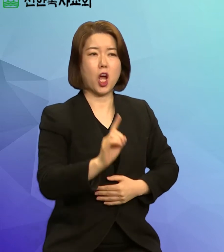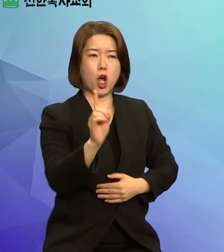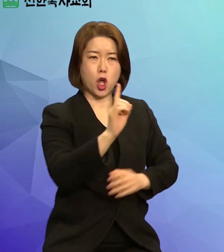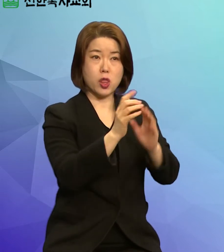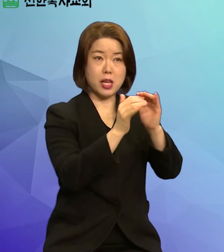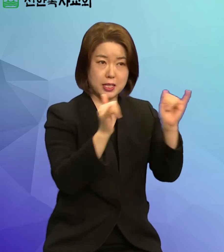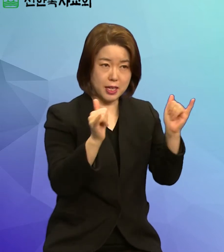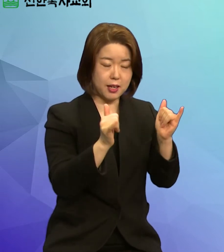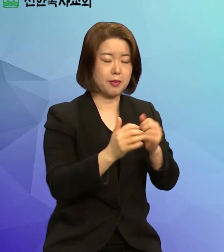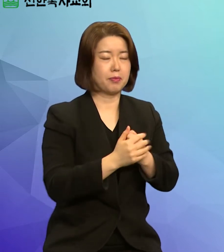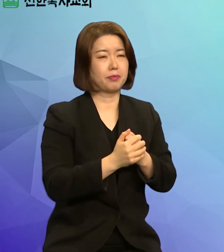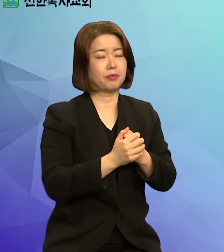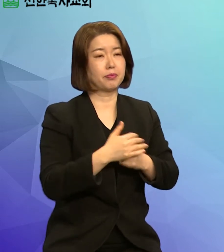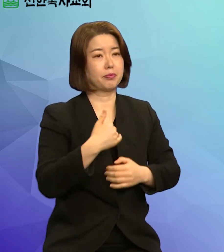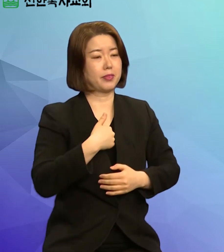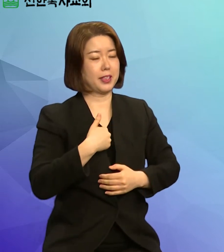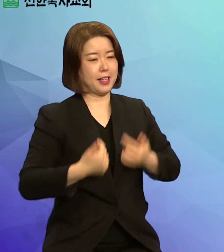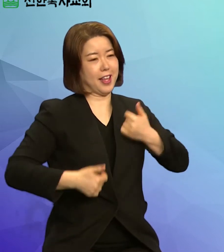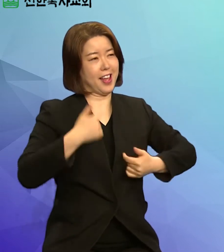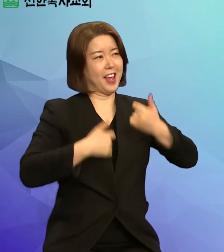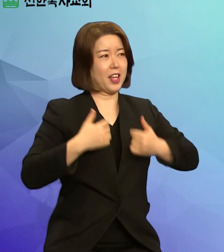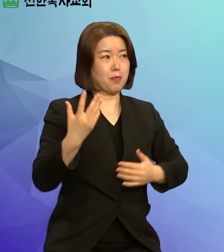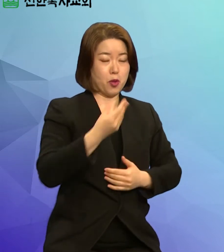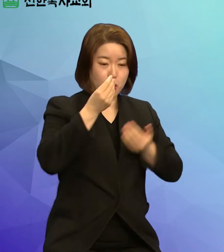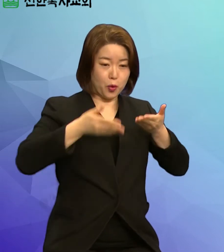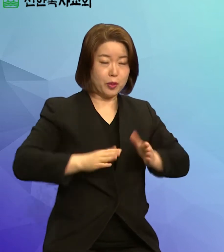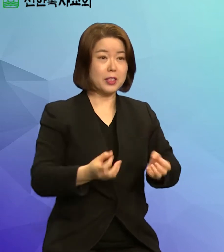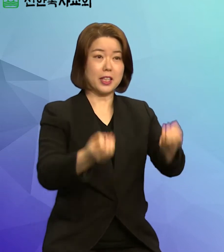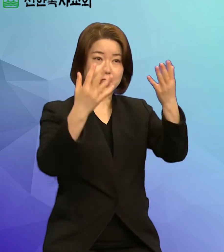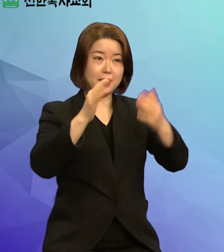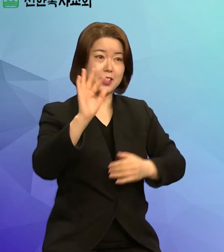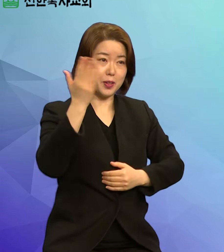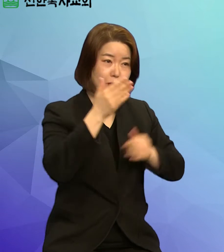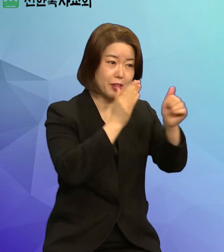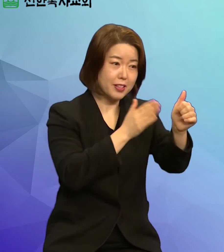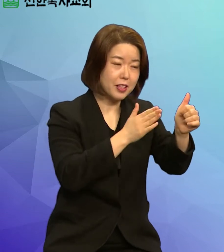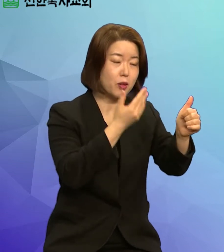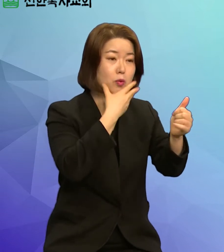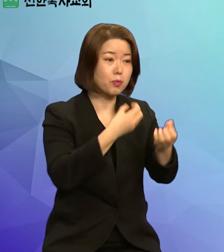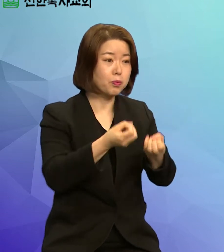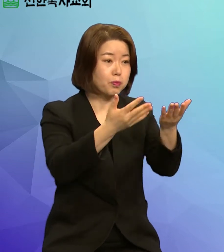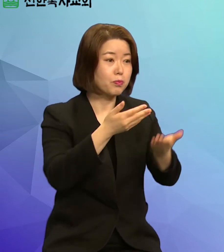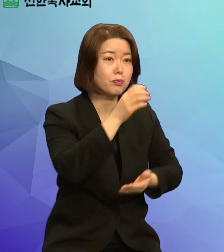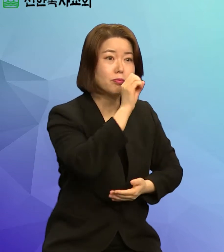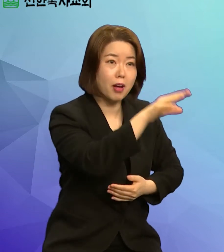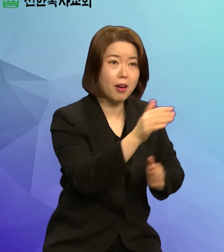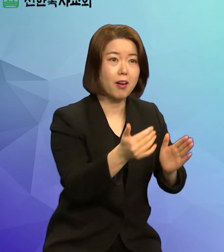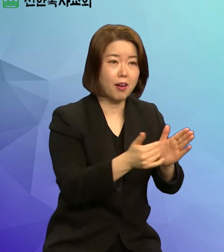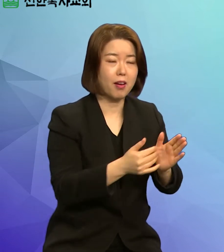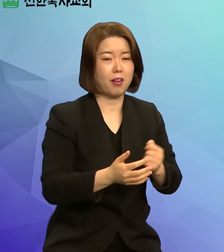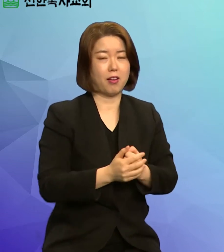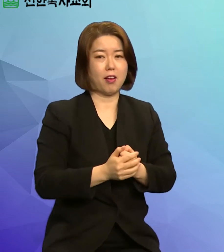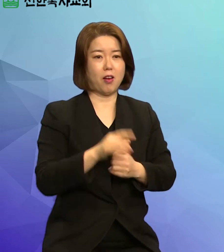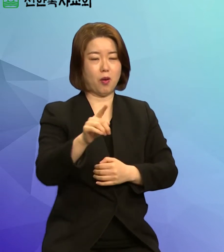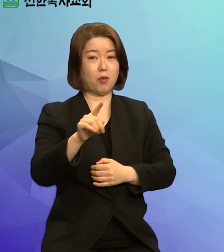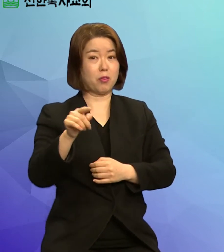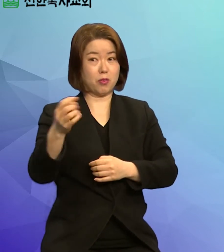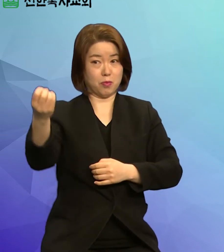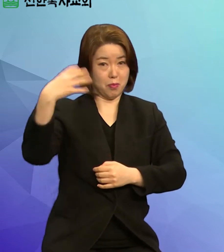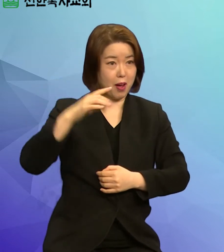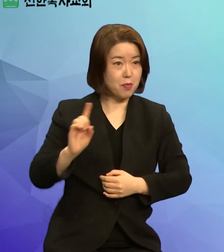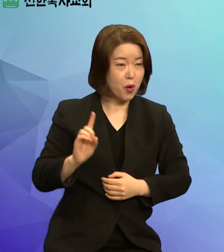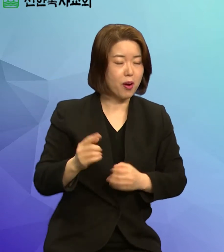분에게 제가 기쁜 성탄절이 되세요 이렇게 축복을 해드렸더니 불쑥